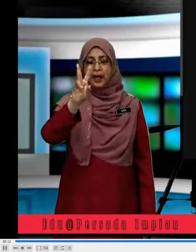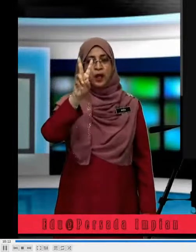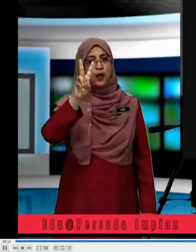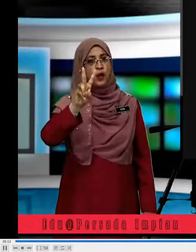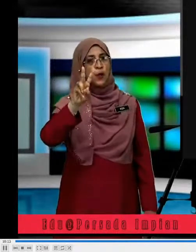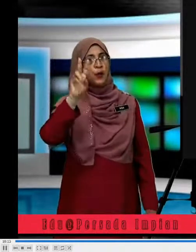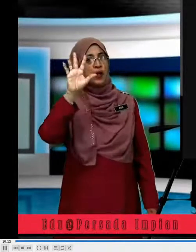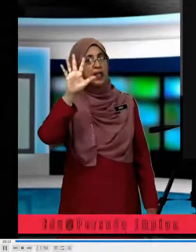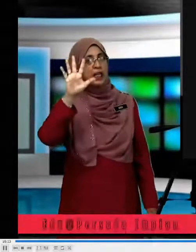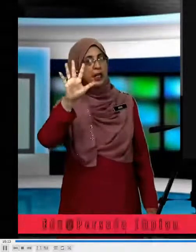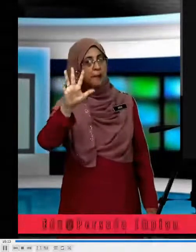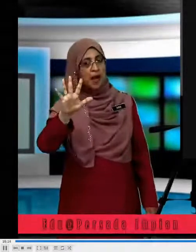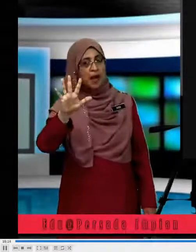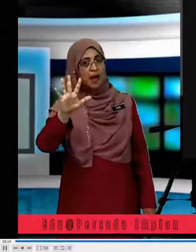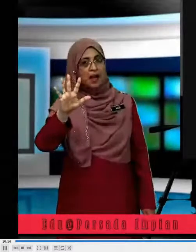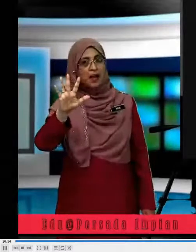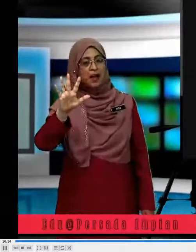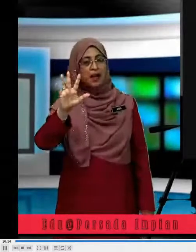25